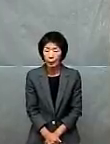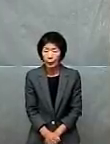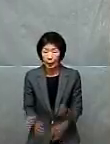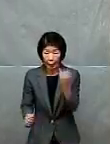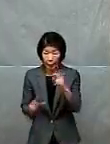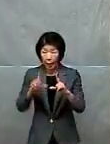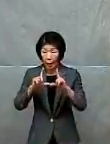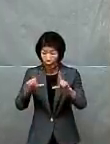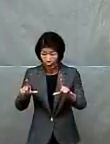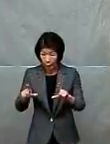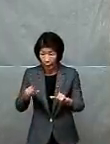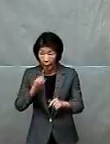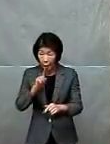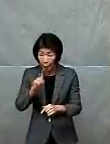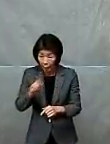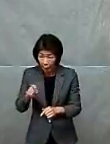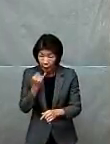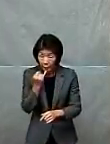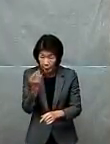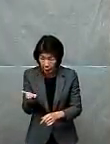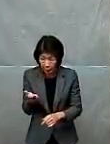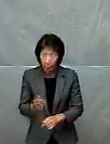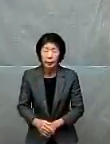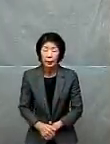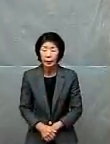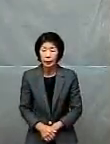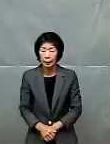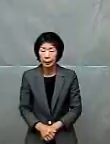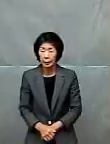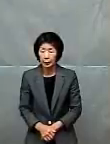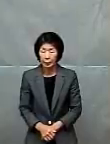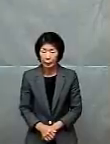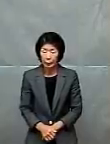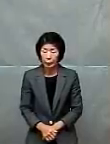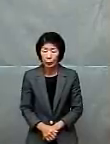読み上げた方よろしいでしょうか。はい、